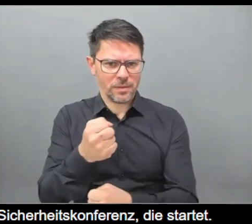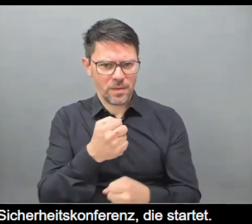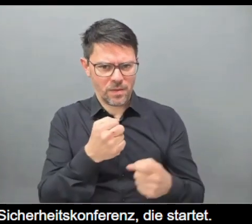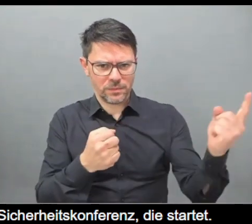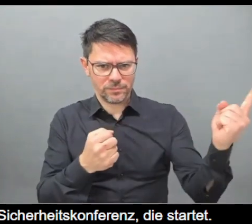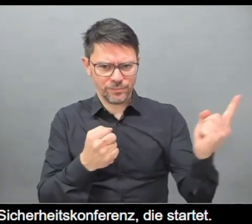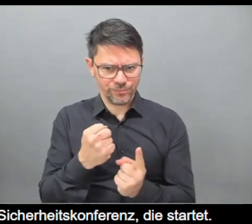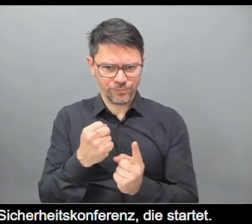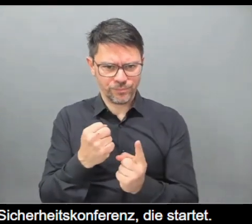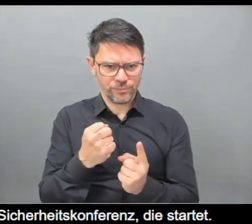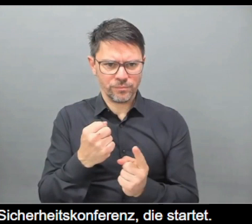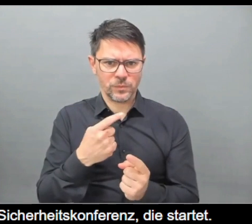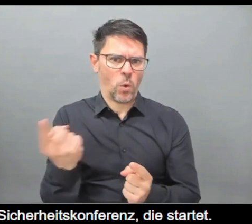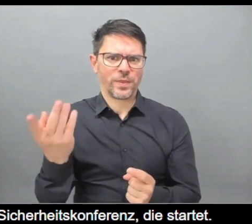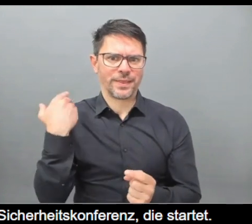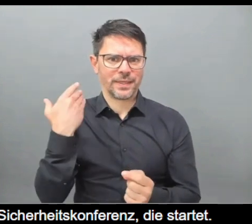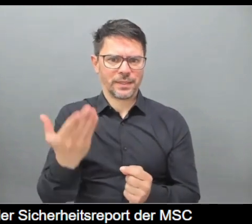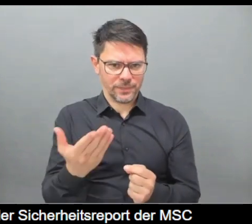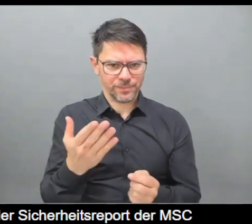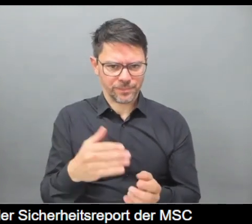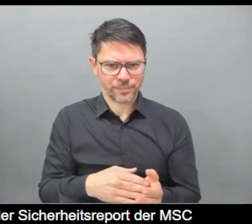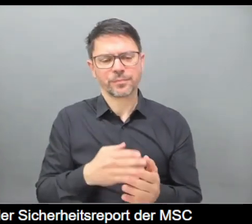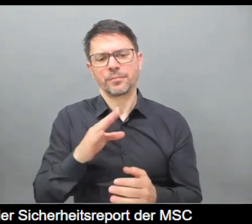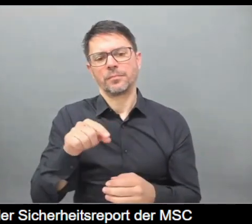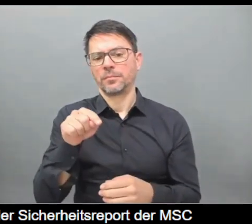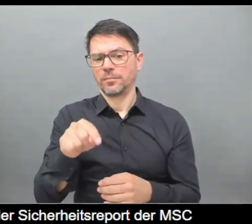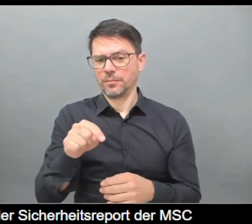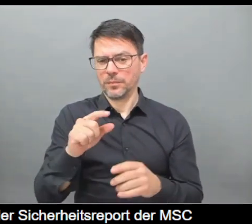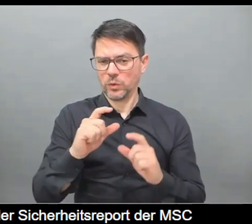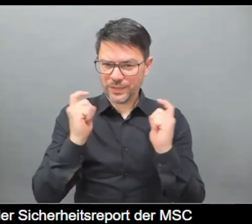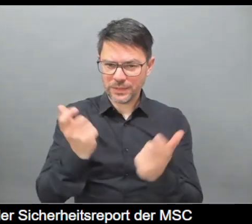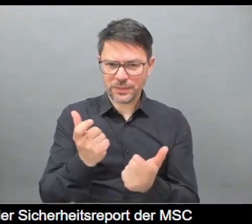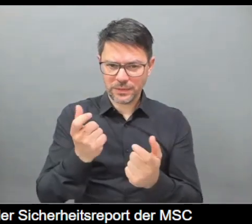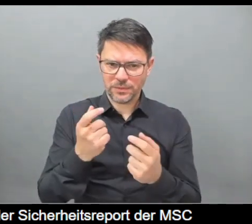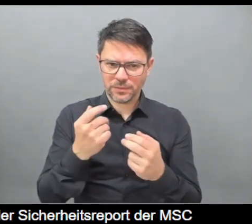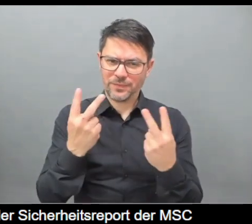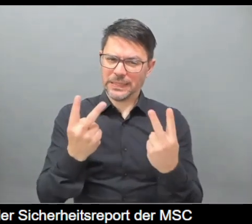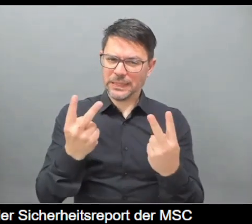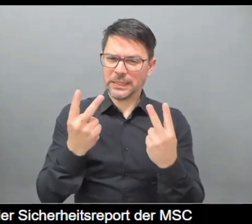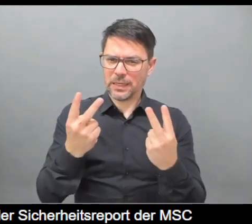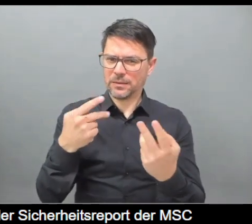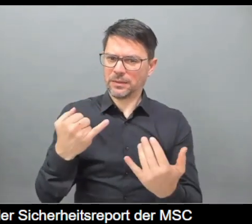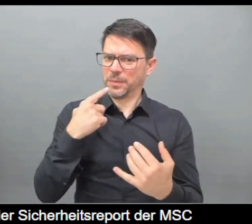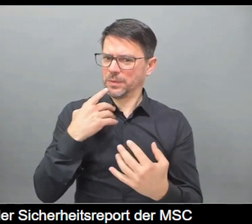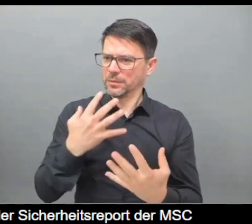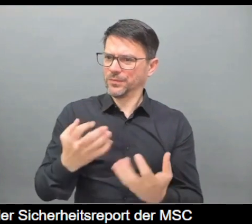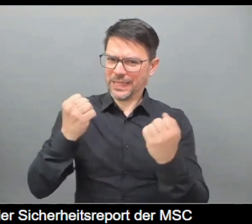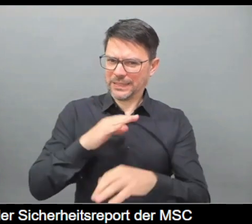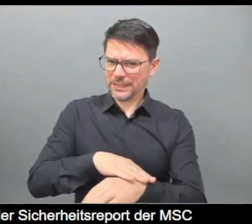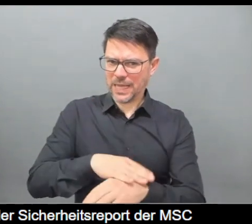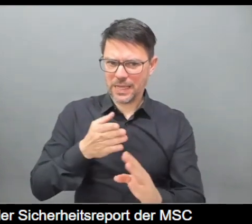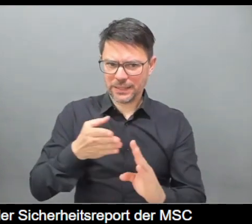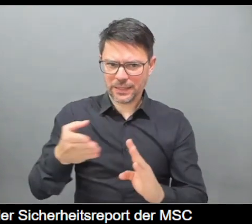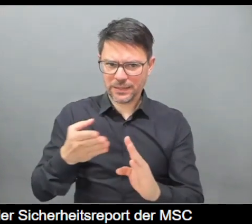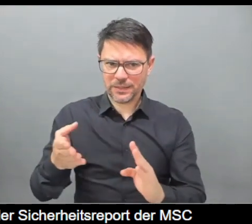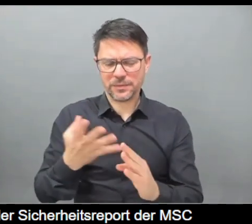vorbereitet. Der Innenminister hat im Kabinett über die Vorbereitungen, gerade was die polizeiliche Seite betrifft, gesprochen, um die